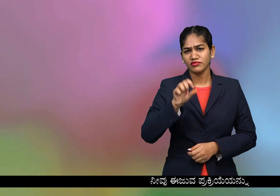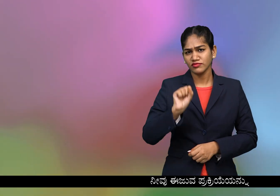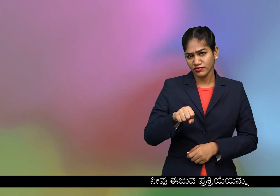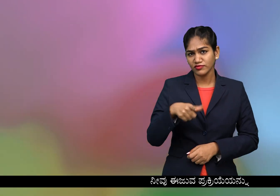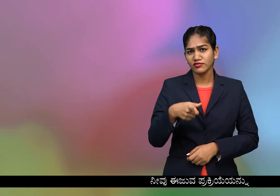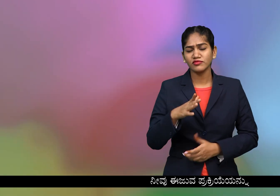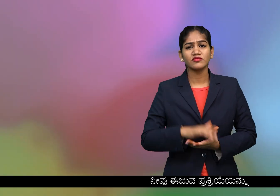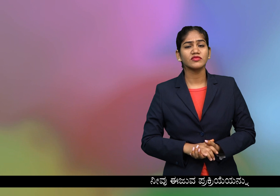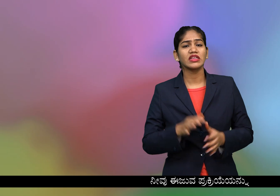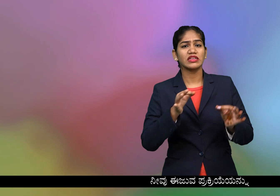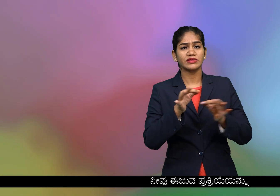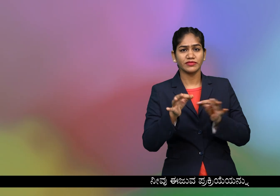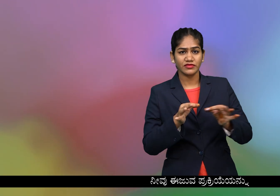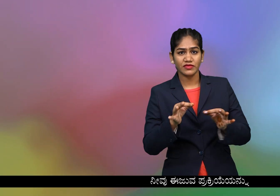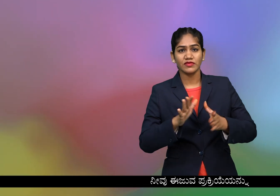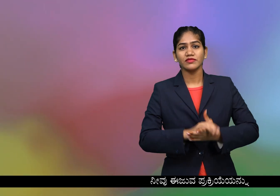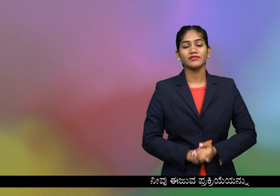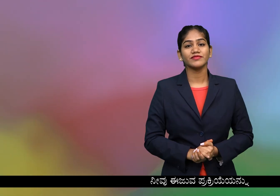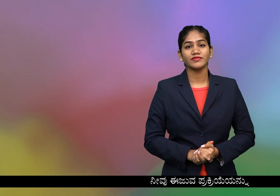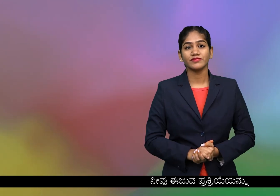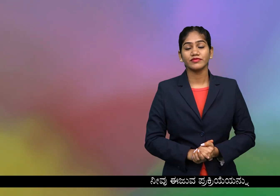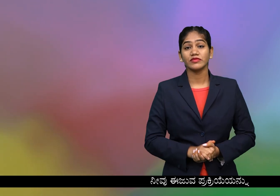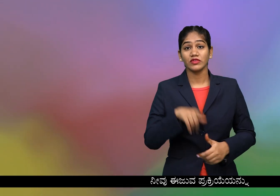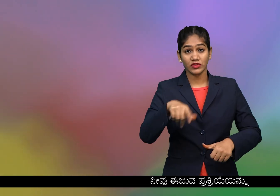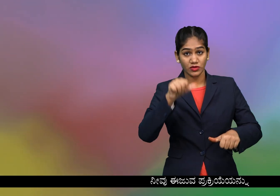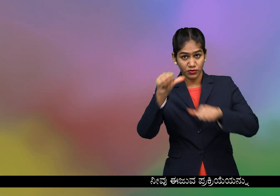ನೀವು ಈಜುವ ಪ್ರಕ್ರಿಯೆಯನ್ನ